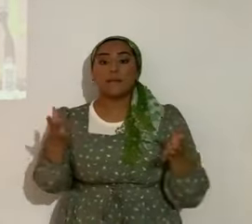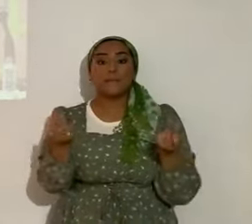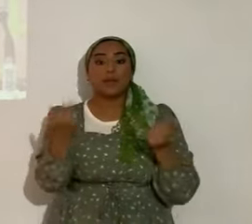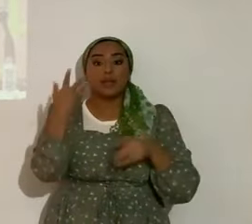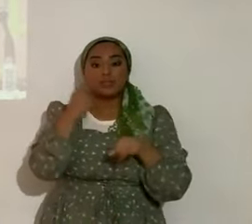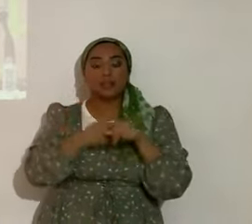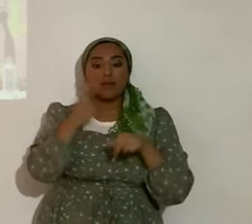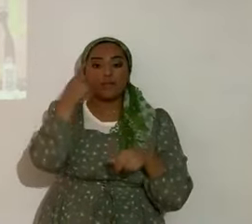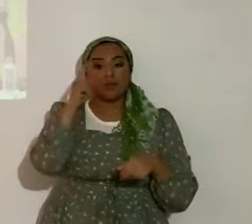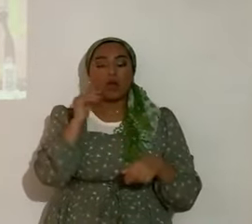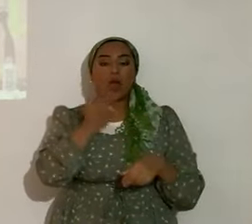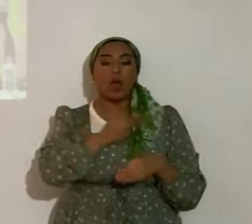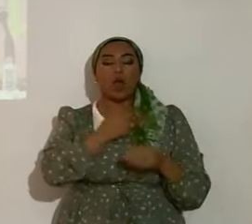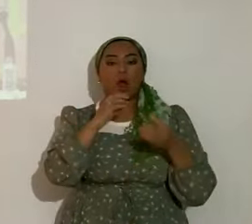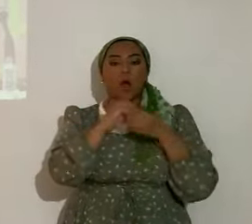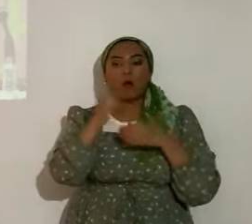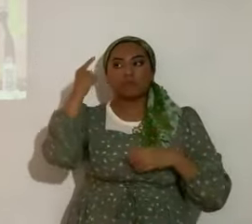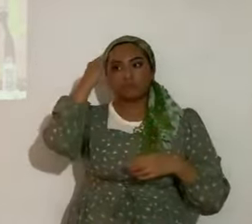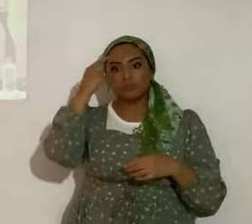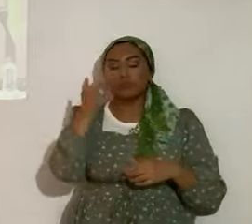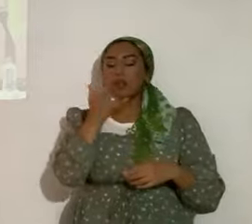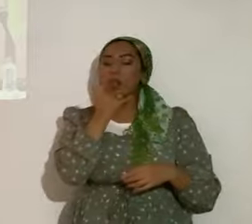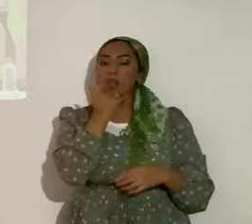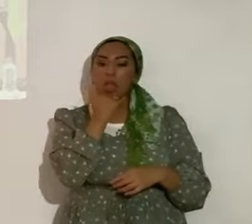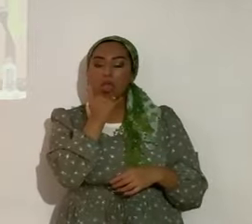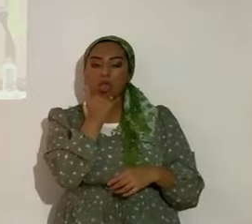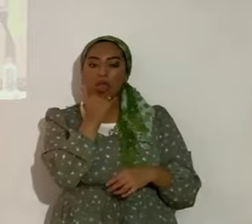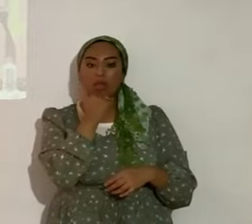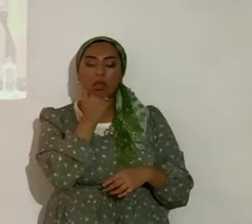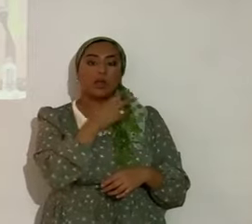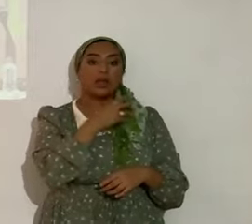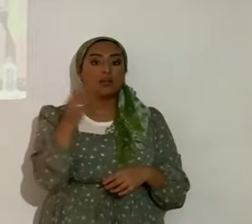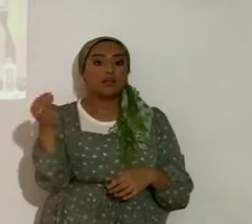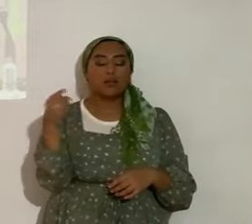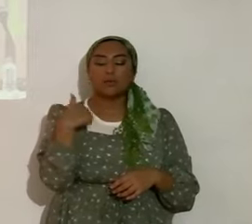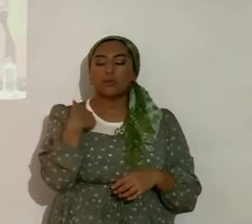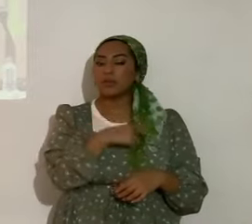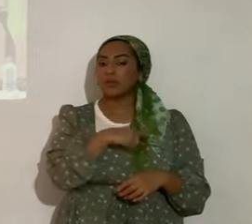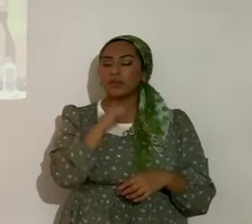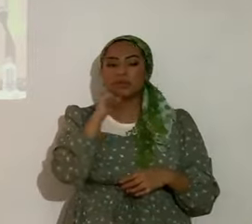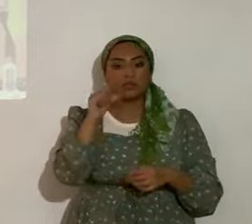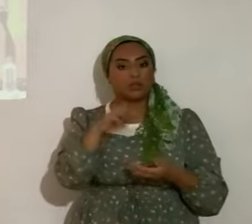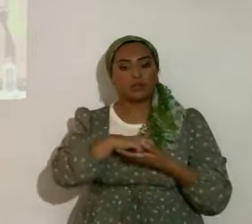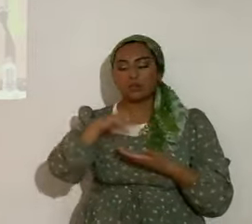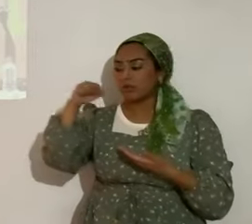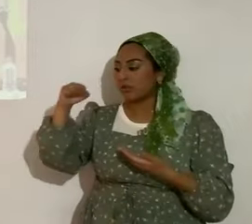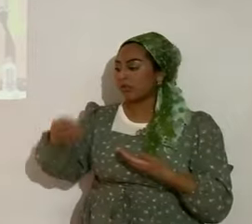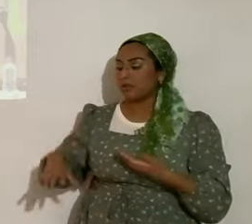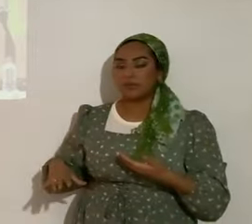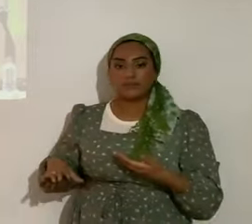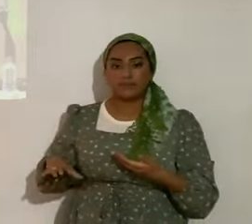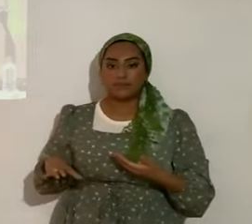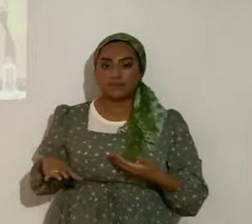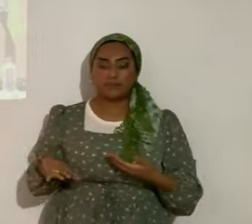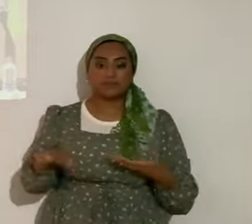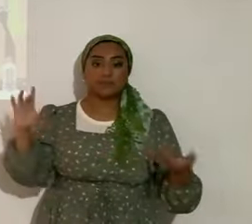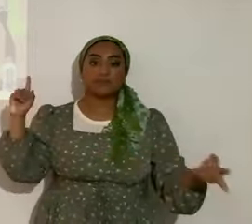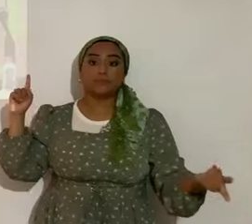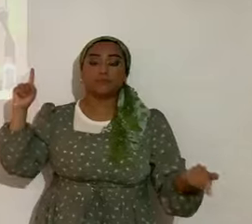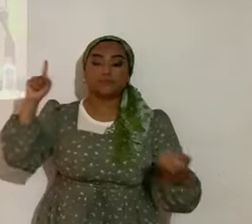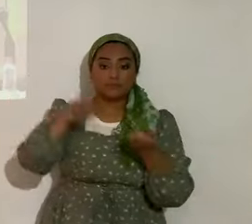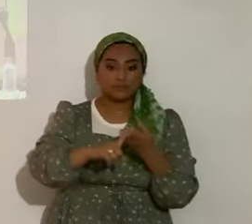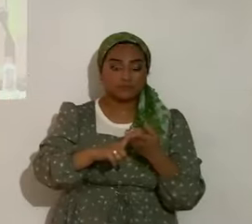por nuestros pensamientos errados. Y no nos libramos o no nos liberamos hasta que